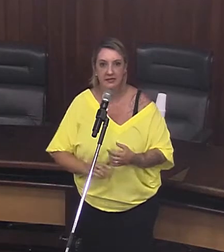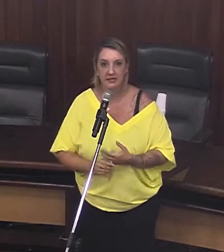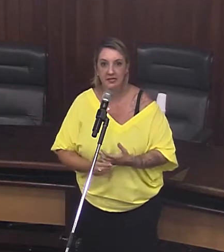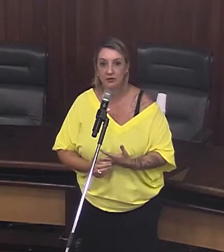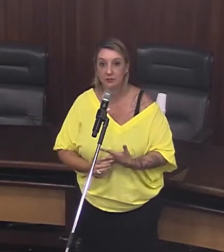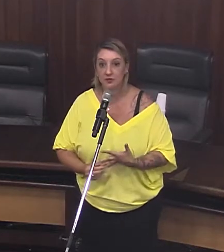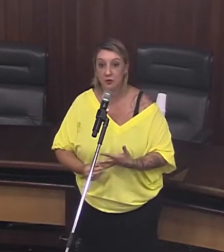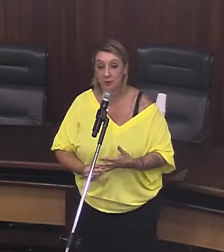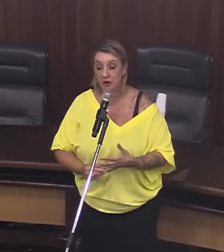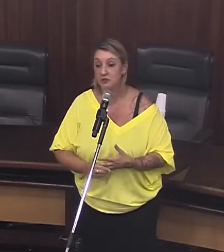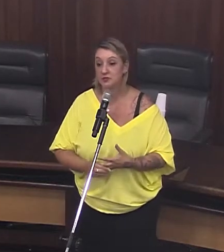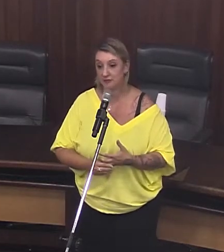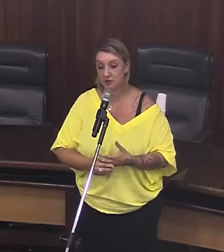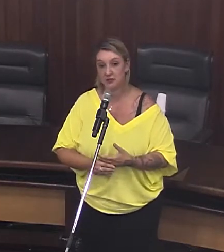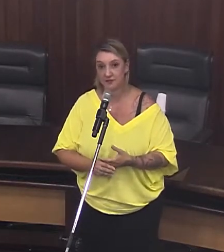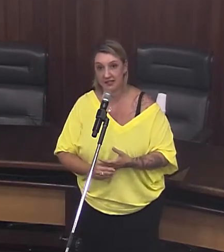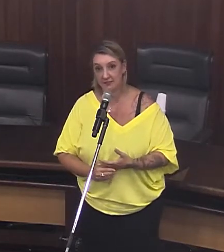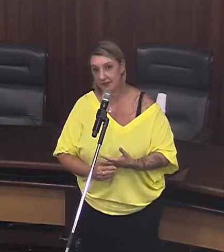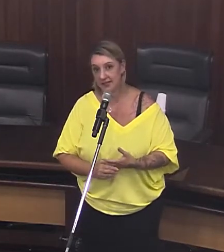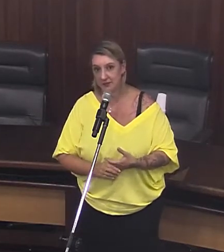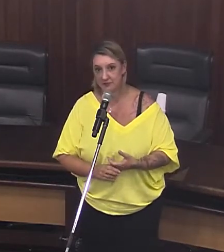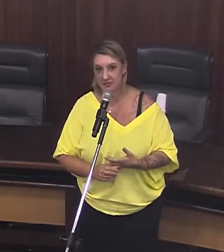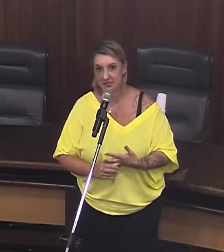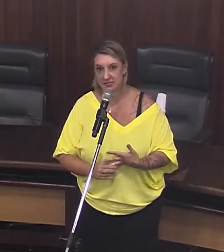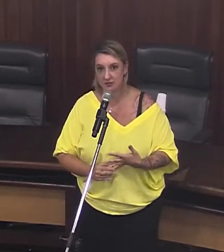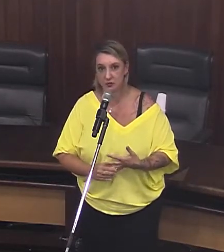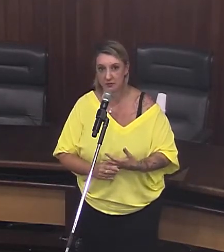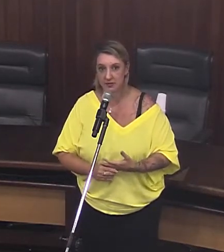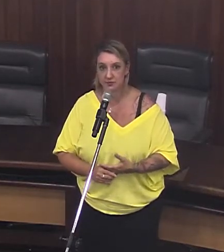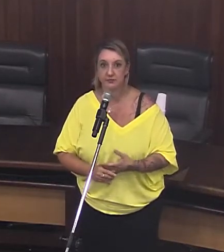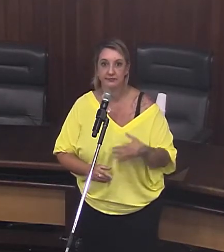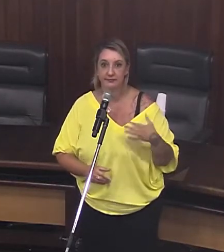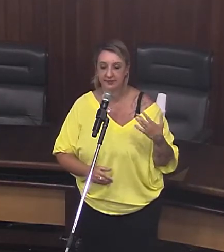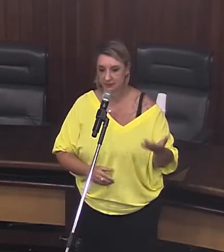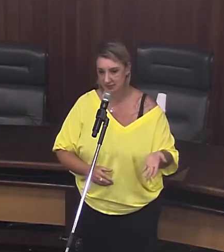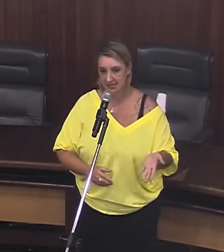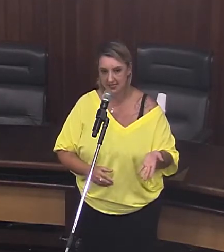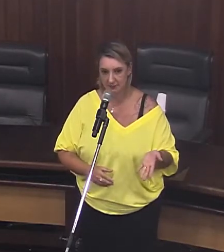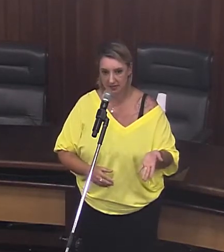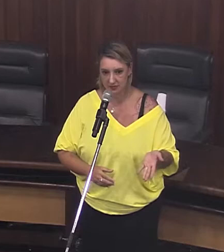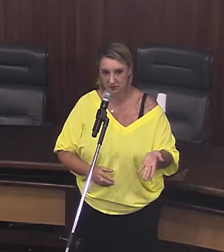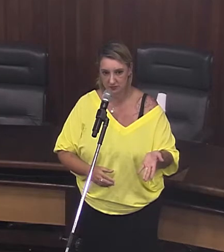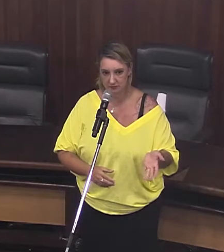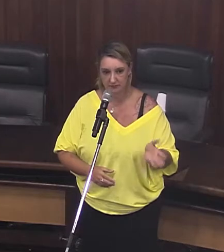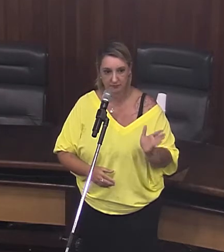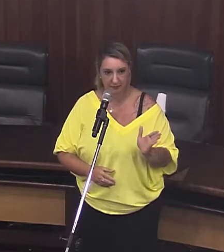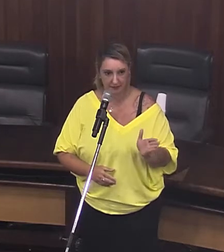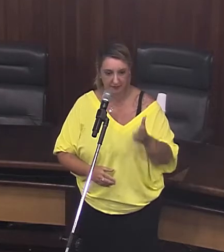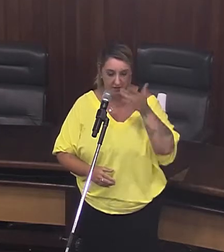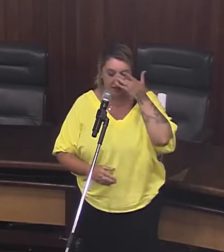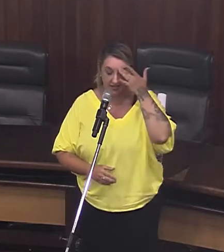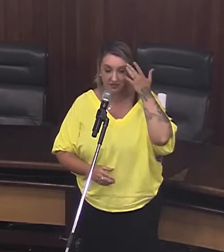E nomes compostos foi o que eu te falei para vocês desde o começo. Não se dá espaço. Por favor. É só